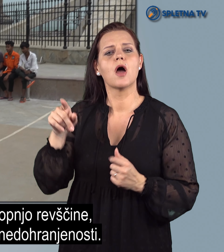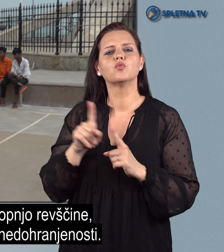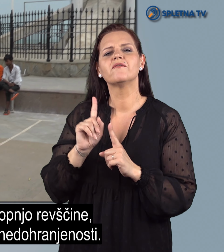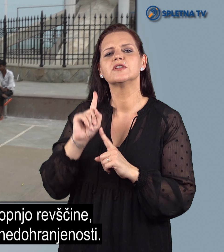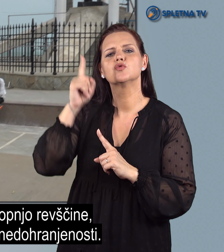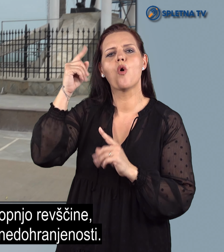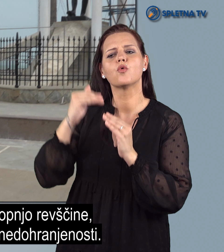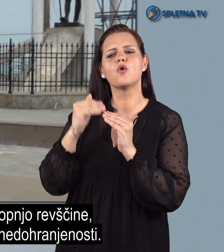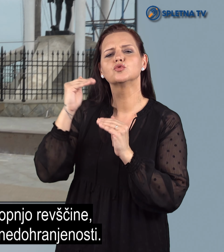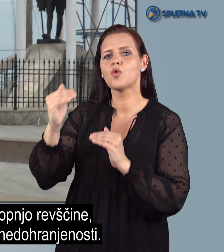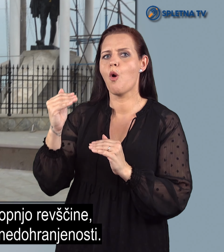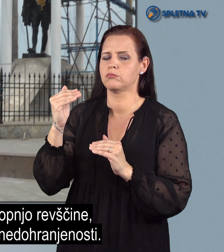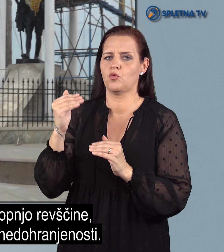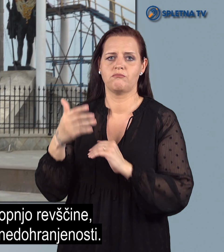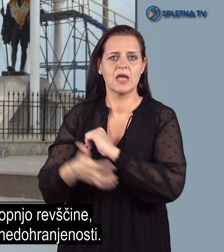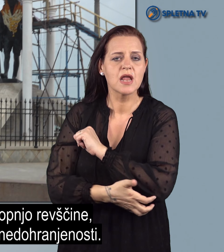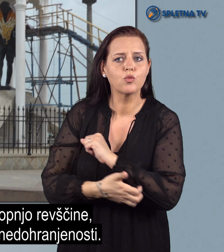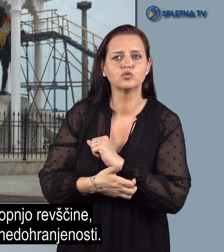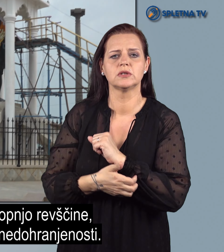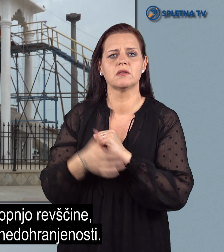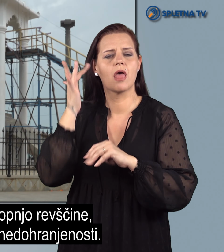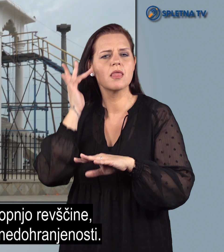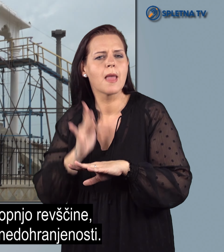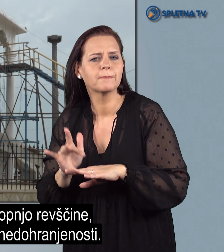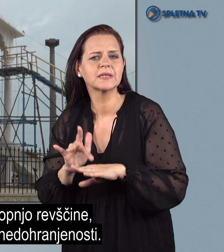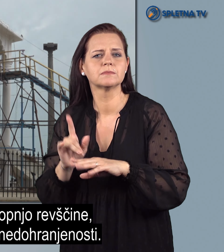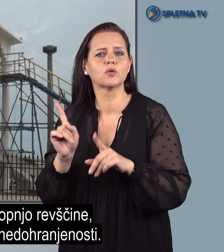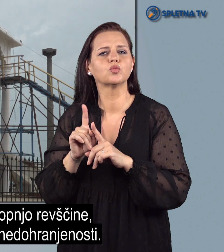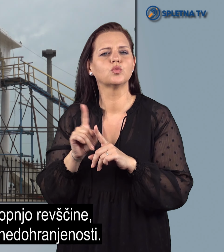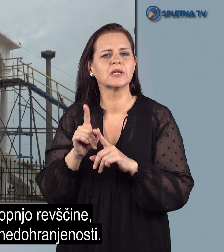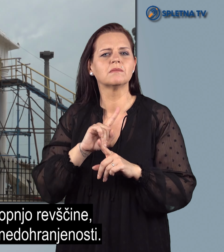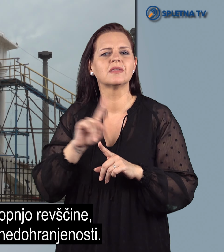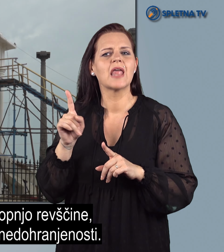Imajo visoko stopnjo revščine, nepismenosti in nedohranjenosti.